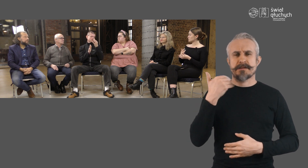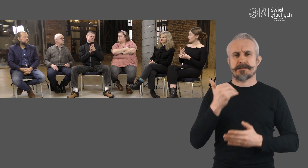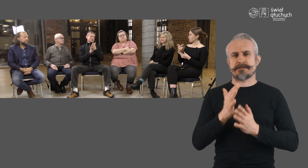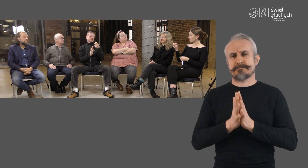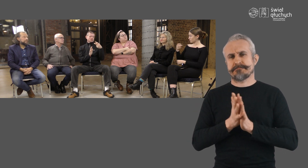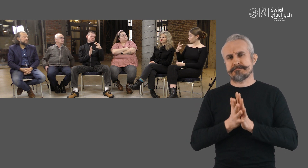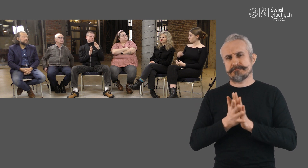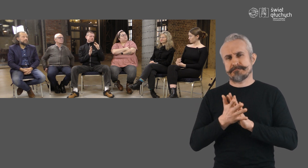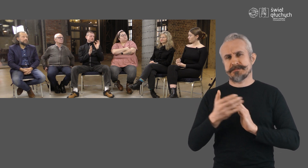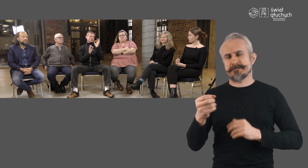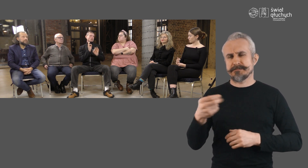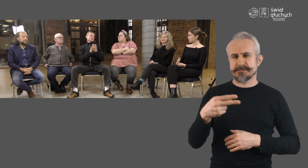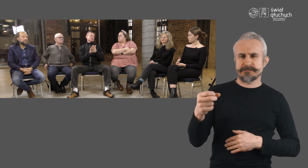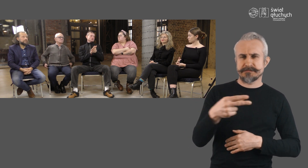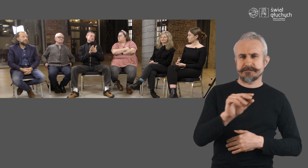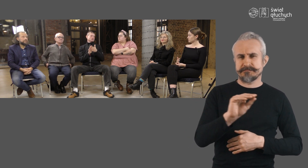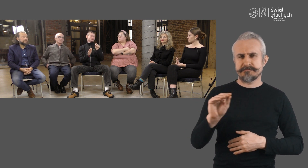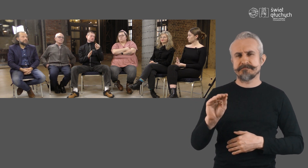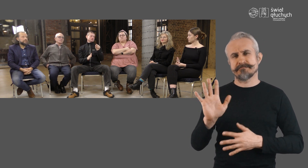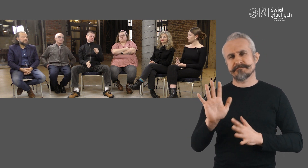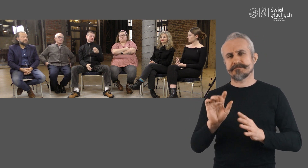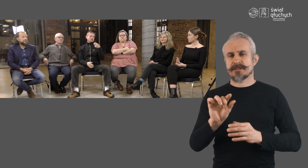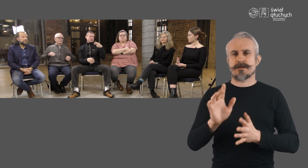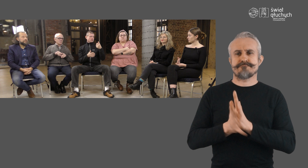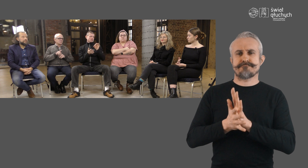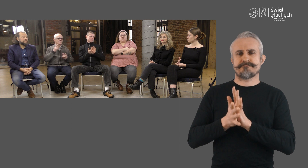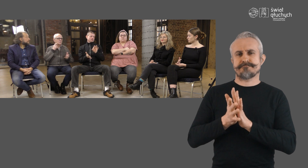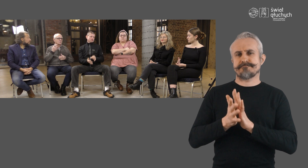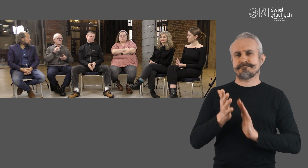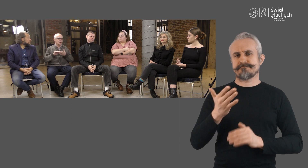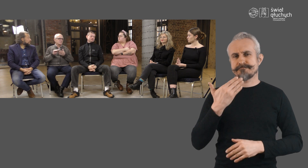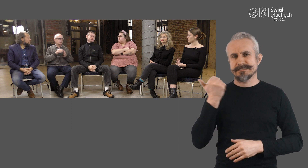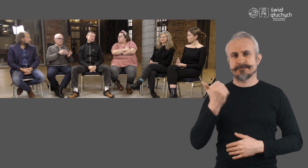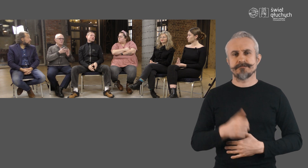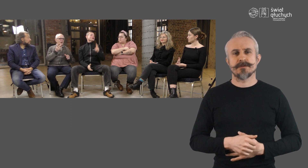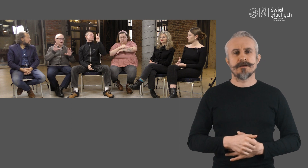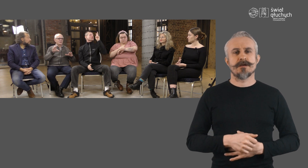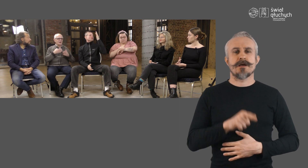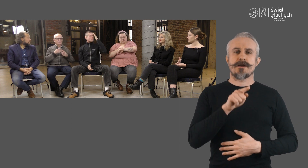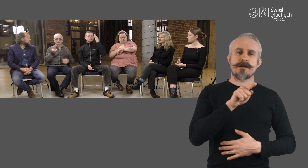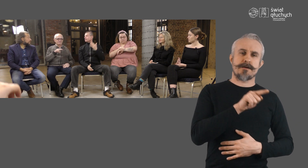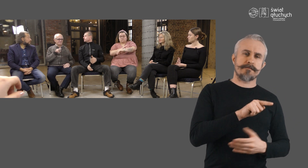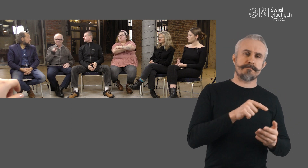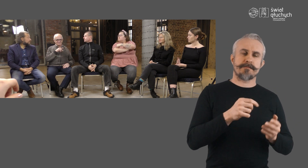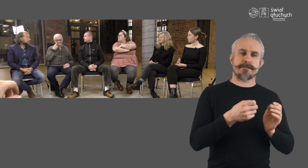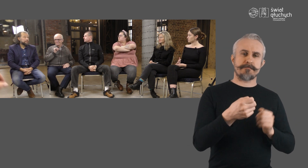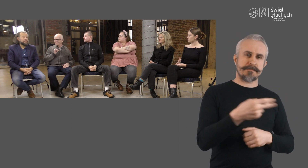No lepiej, jeżeli jest migowy, bo wtedy jest tak w 100% zrozumiane, a tutaj z